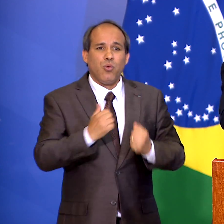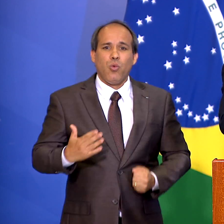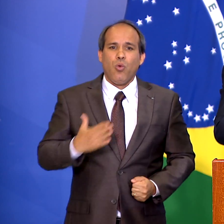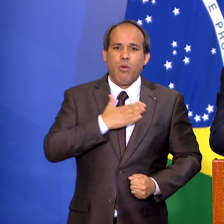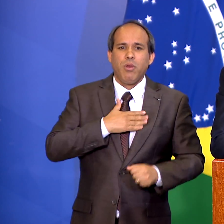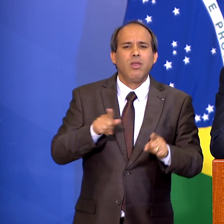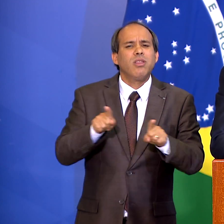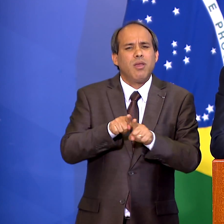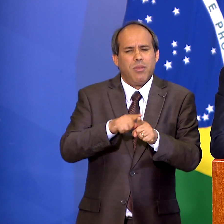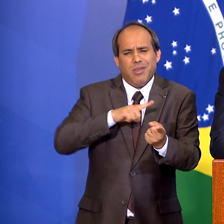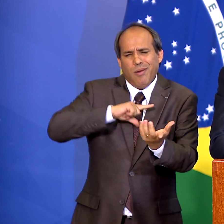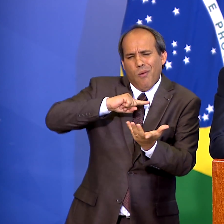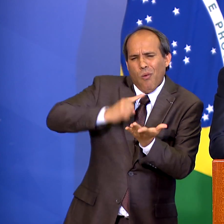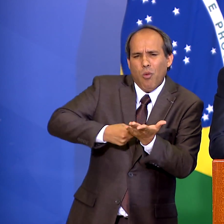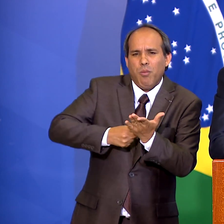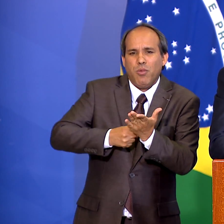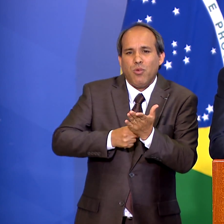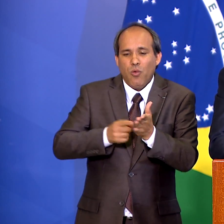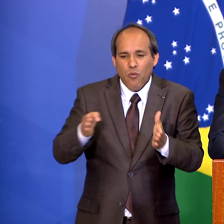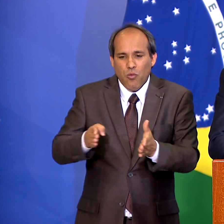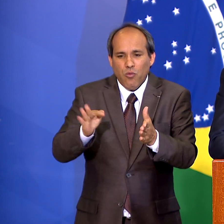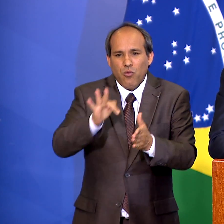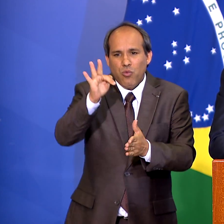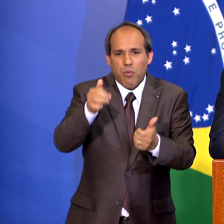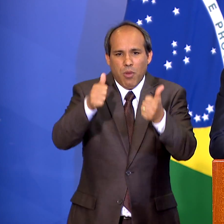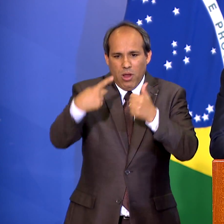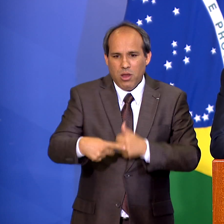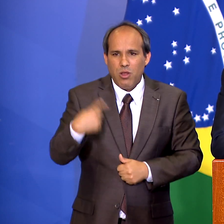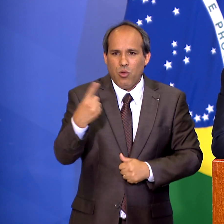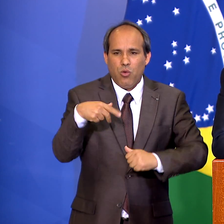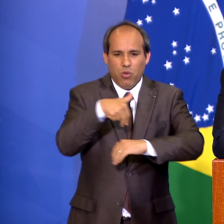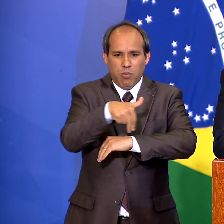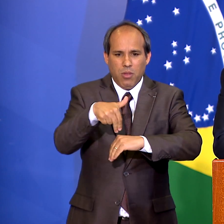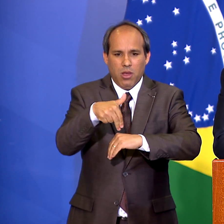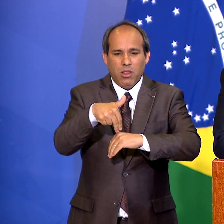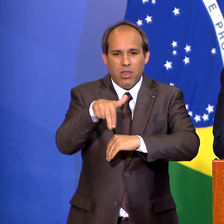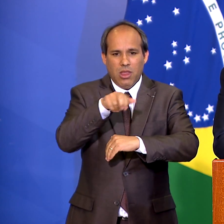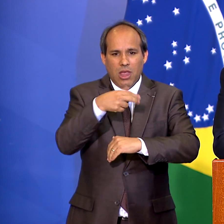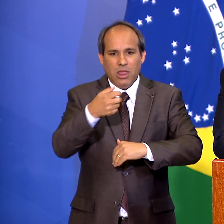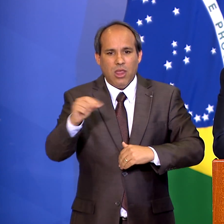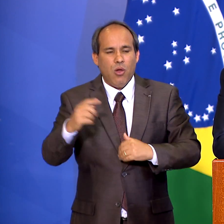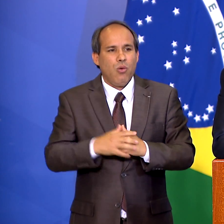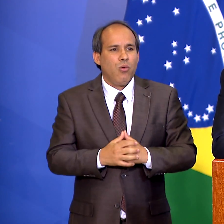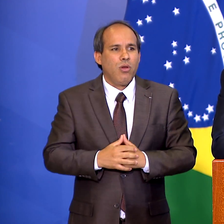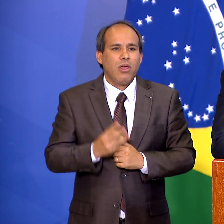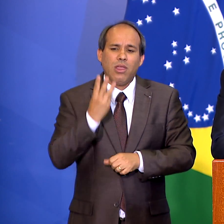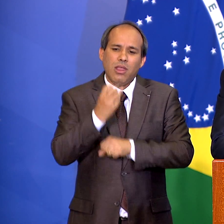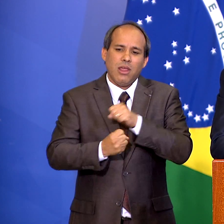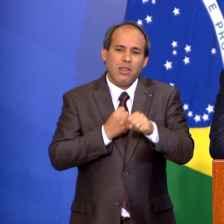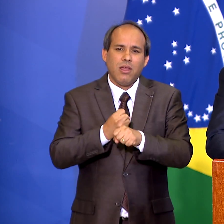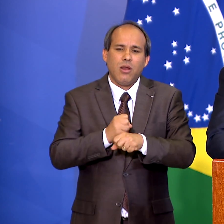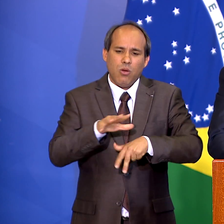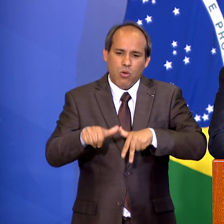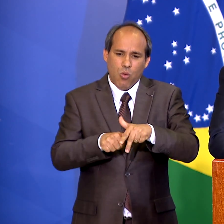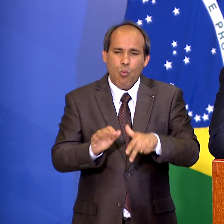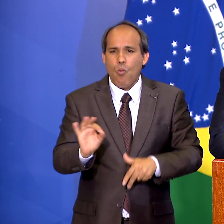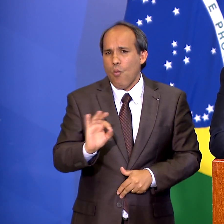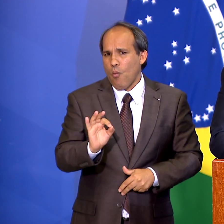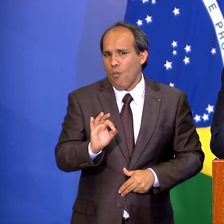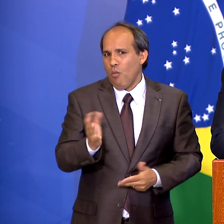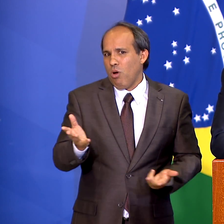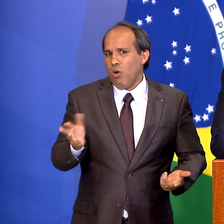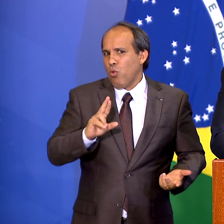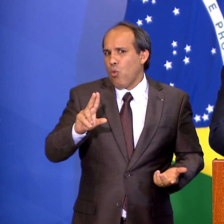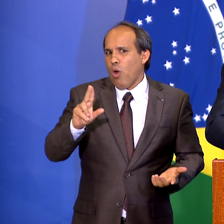realmente comprometidas com o destino da nossa nação. Deixo bem claro, 3 anos sem corrupção não é